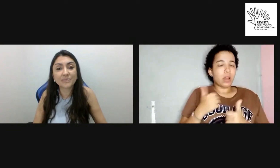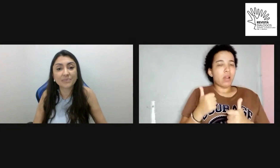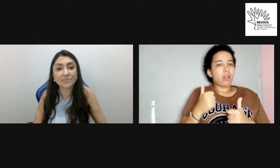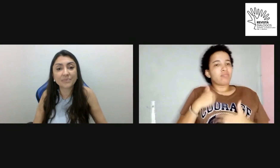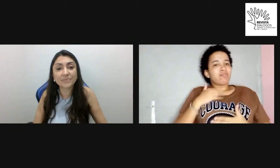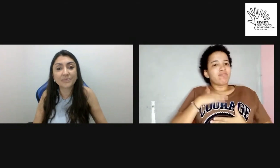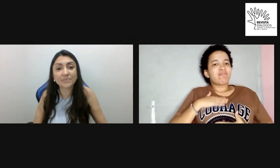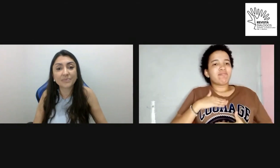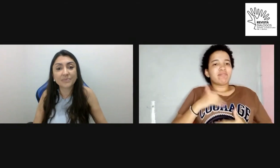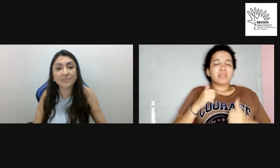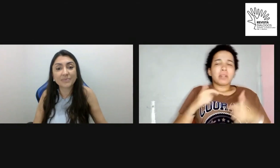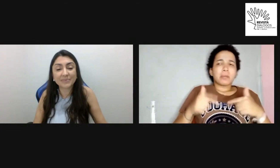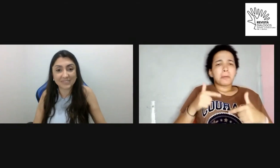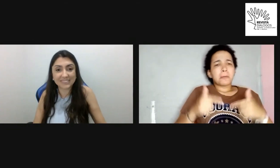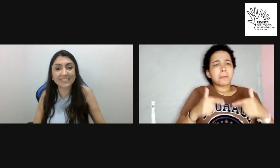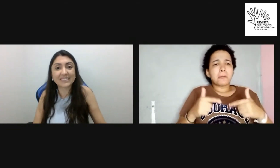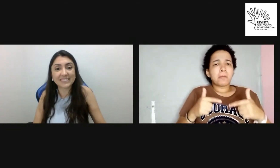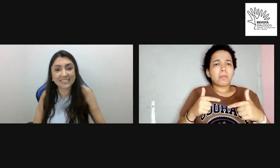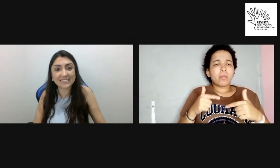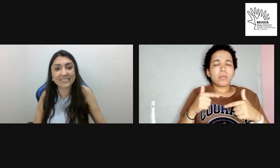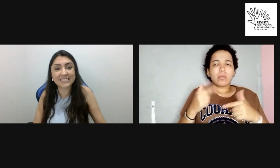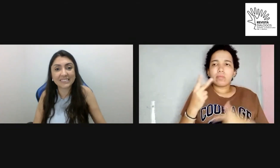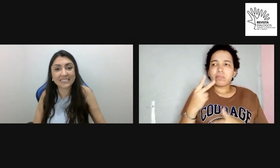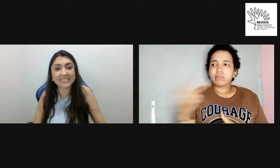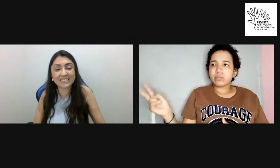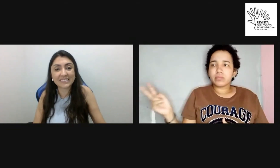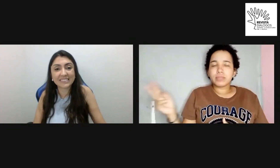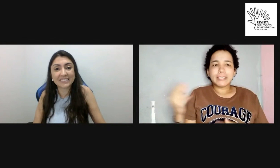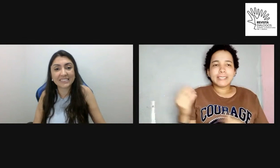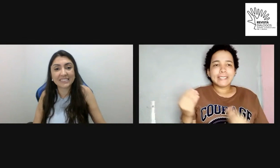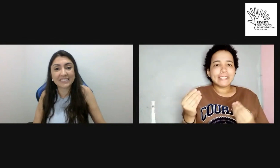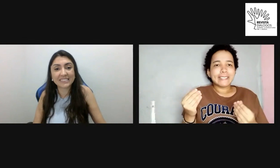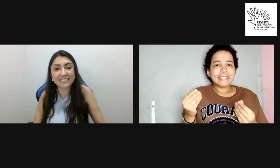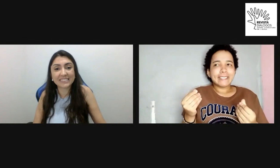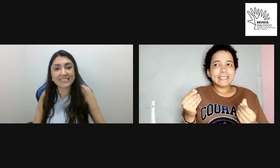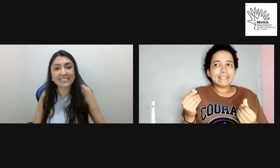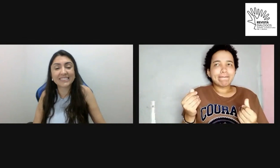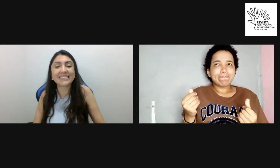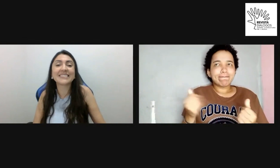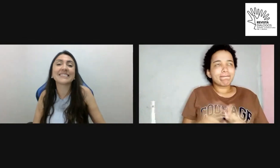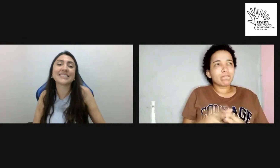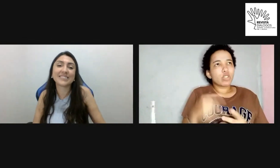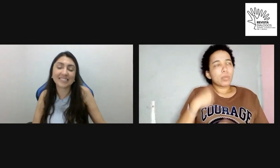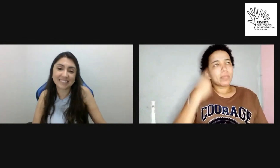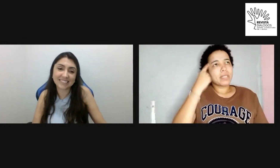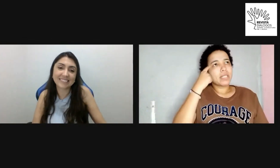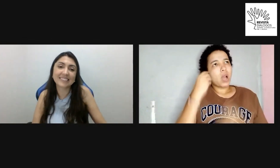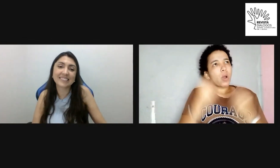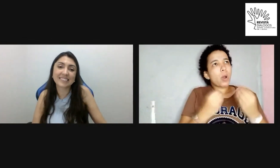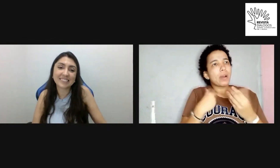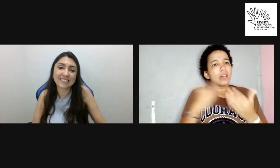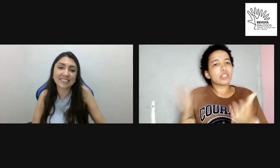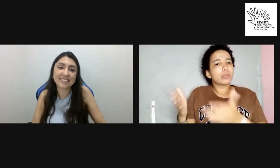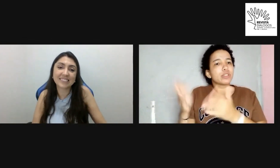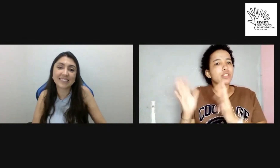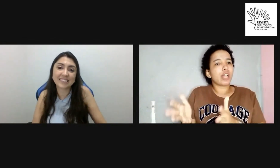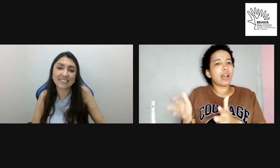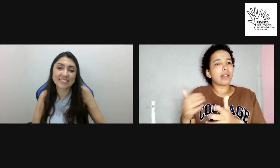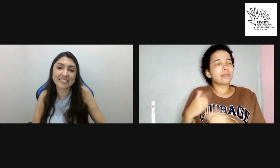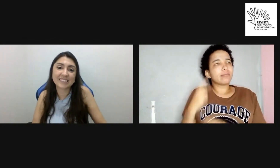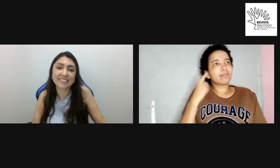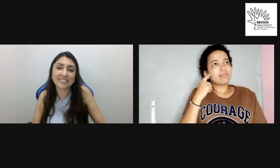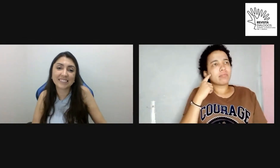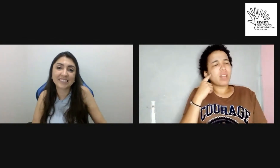Trabalhei com eles um tempo, mas depois eles desistiram. E eu senti que faltava algo ainda.